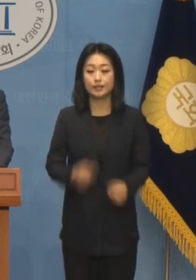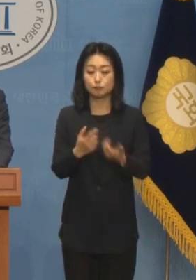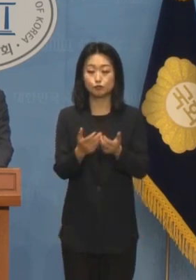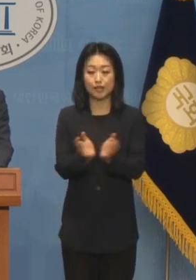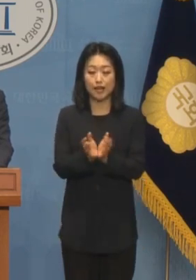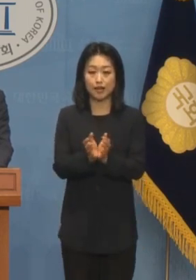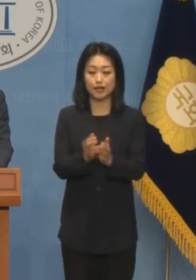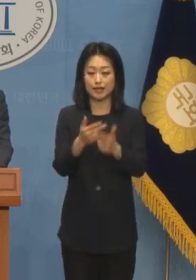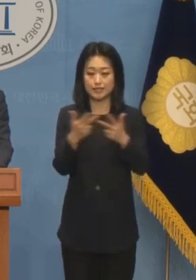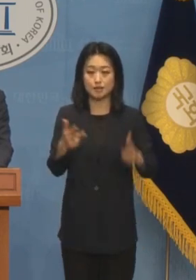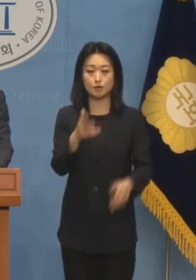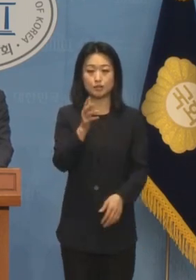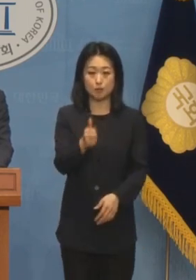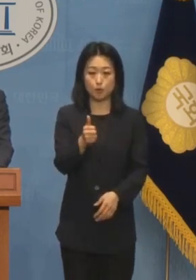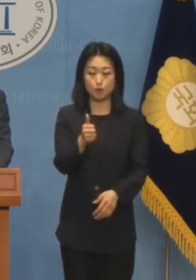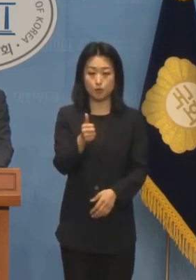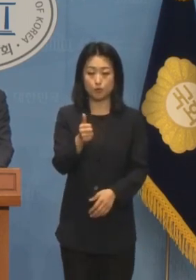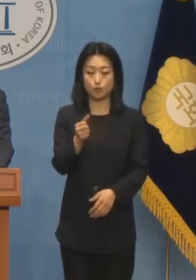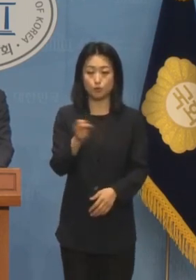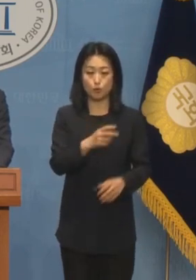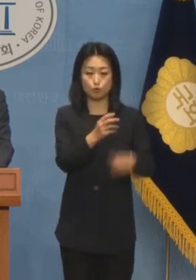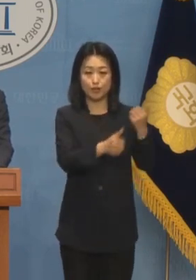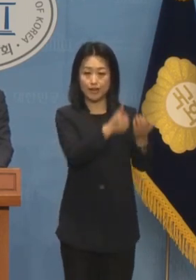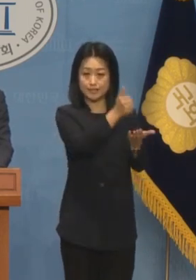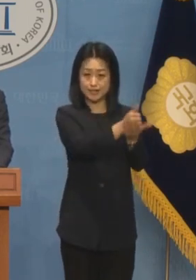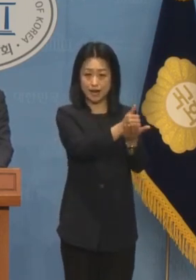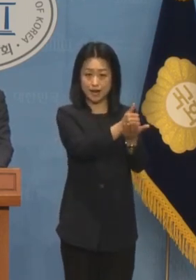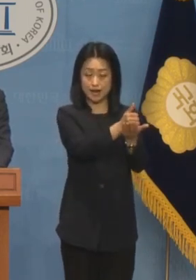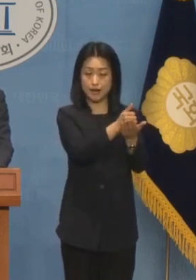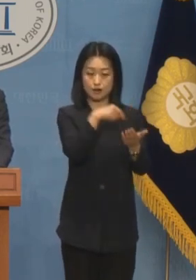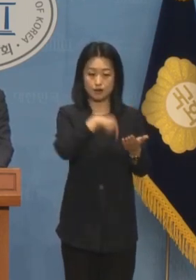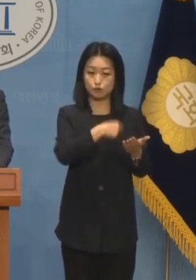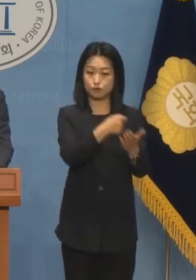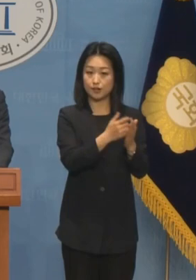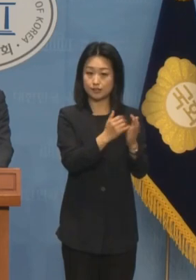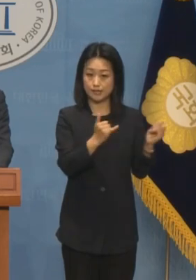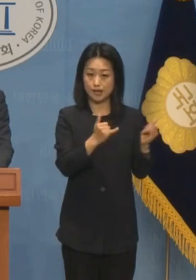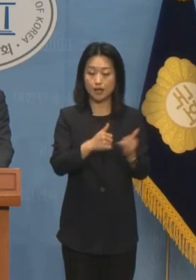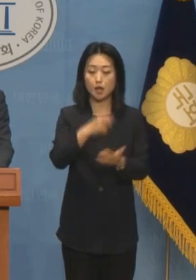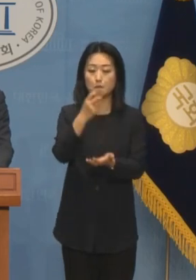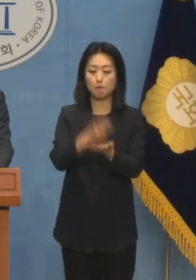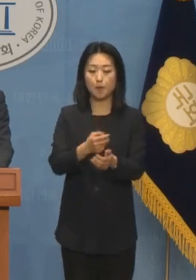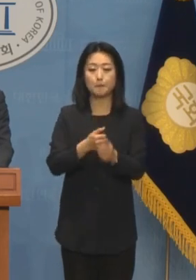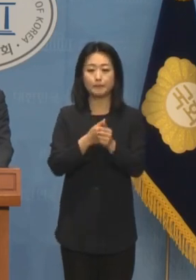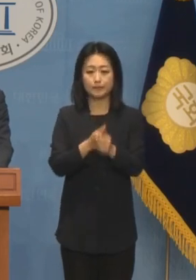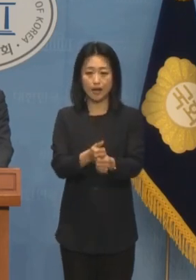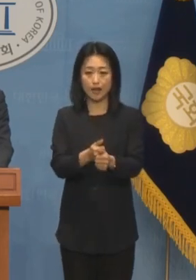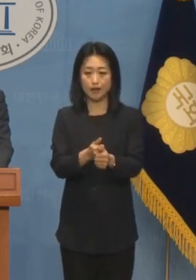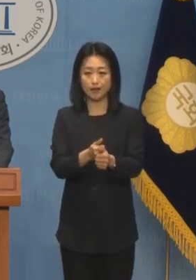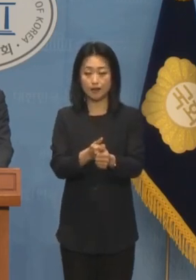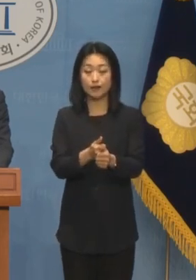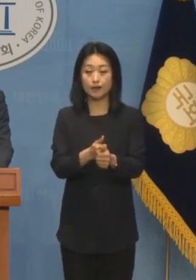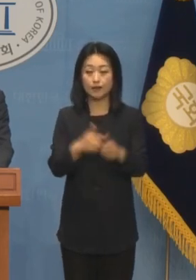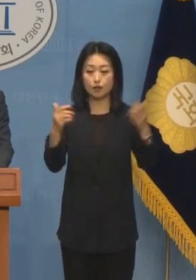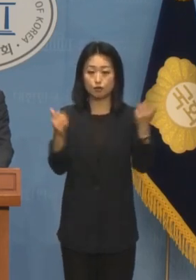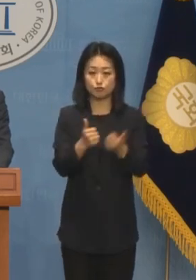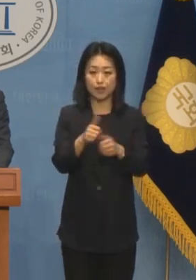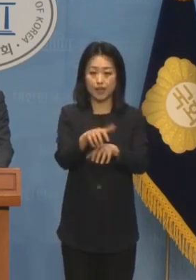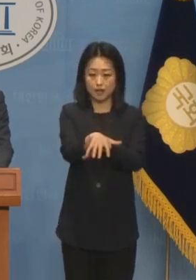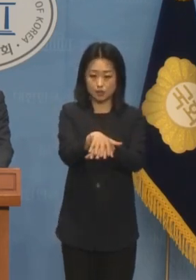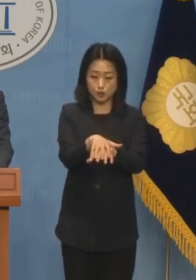민주당의 이재명 대표와 원식 국회의장 후보께서 국회법에 규정된 원구성 기한을 지켜야